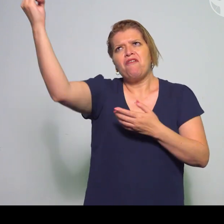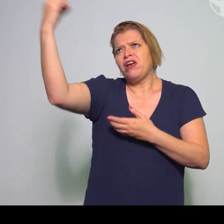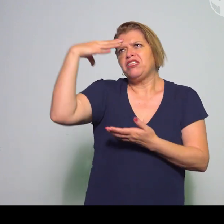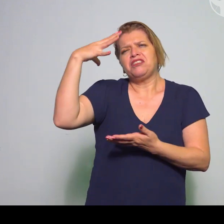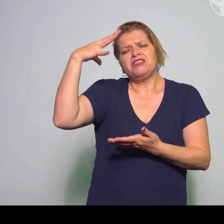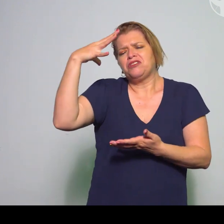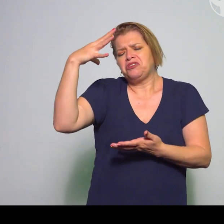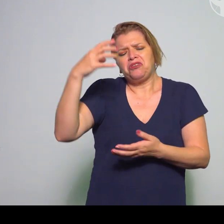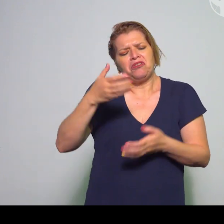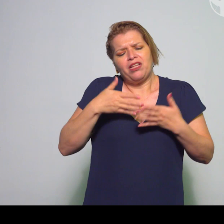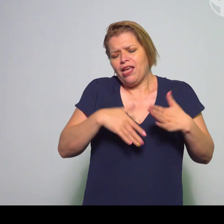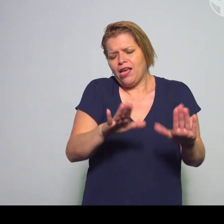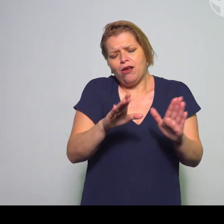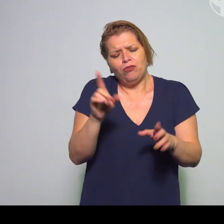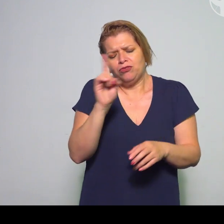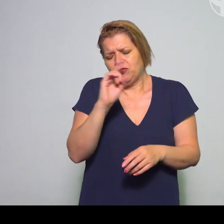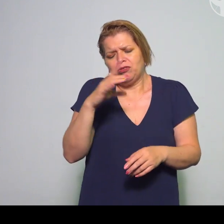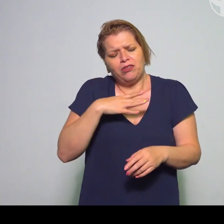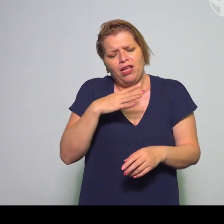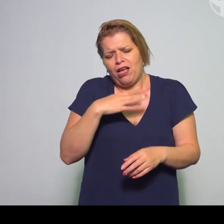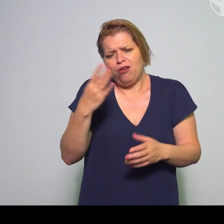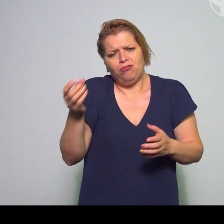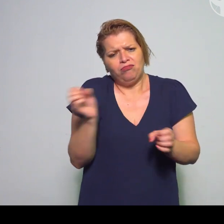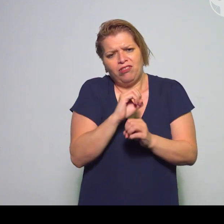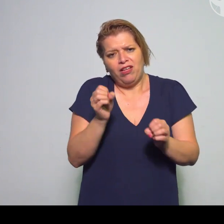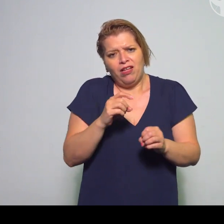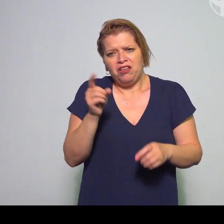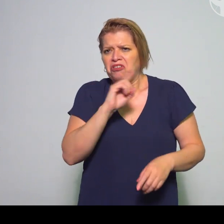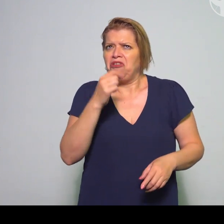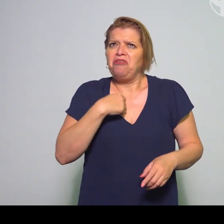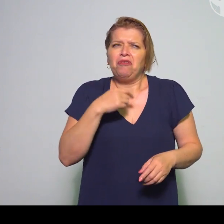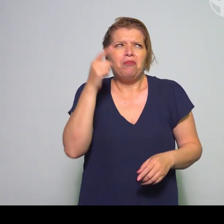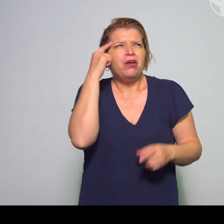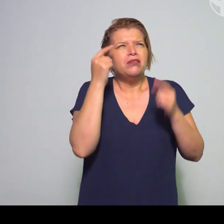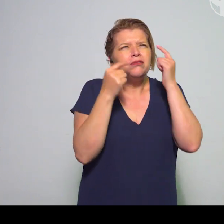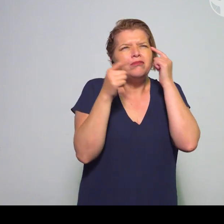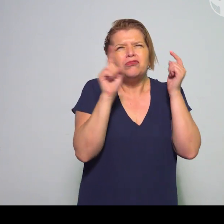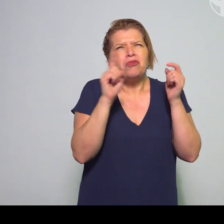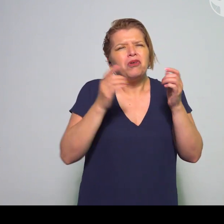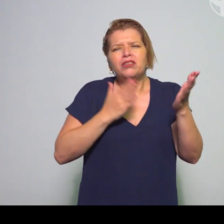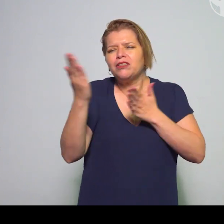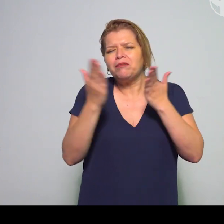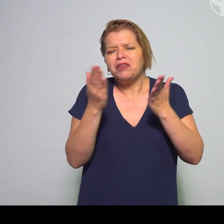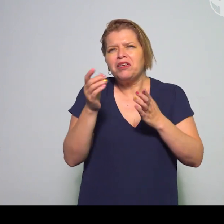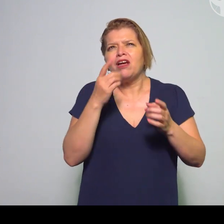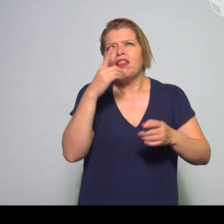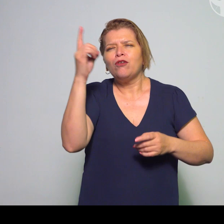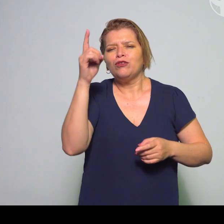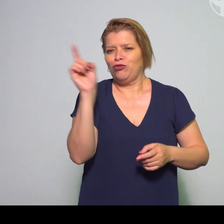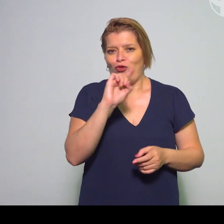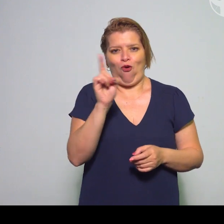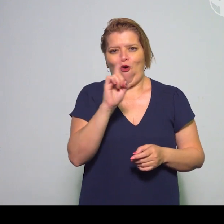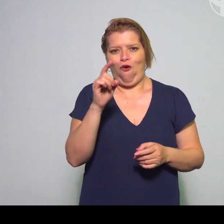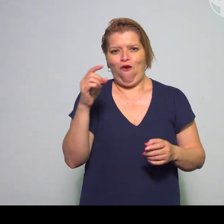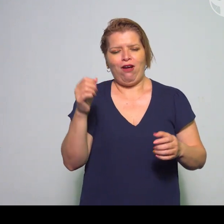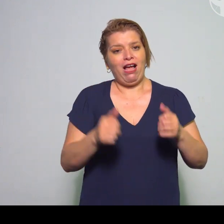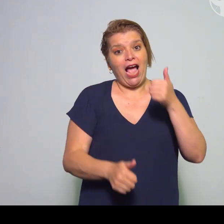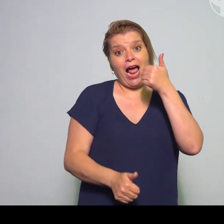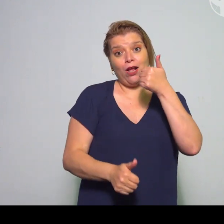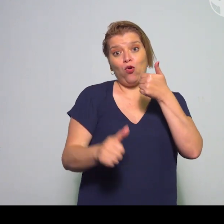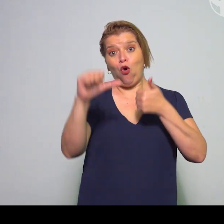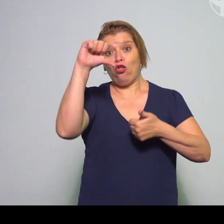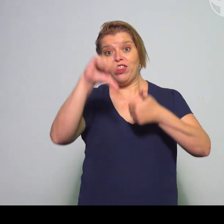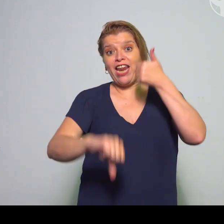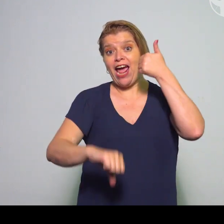los hijos, no tengo esa bendición que tanto he estado pidiendo, yo ya no voy a servirle al Señor. Al contrario, Zacarías seguía